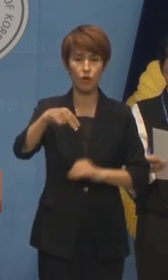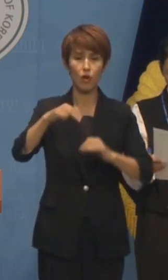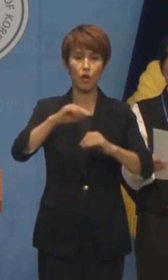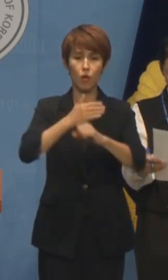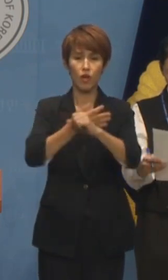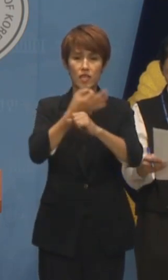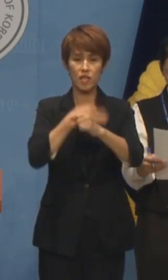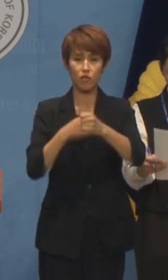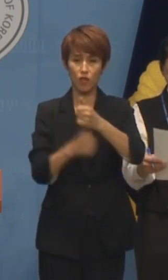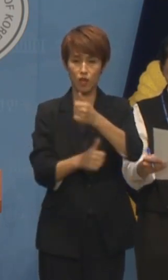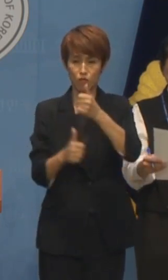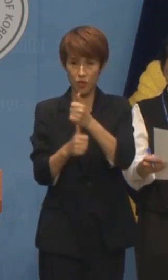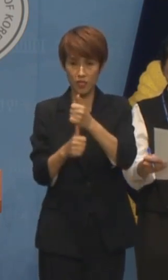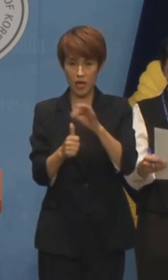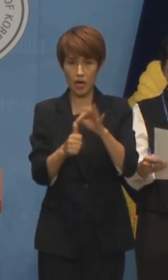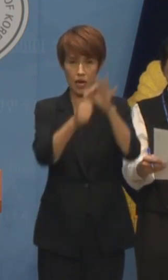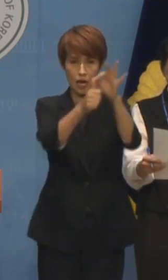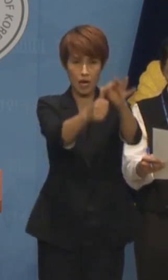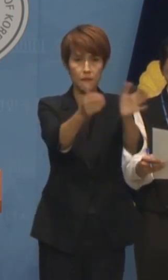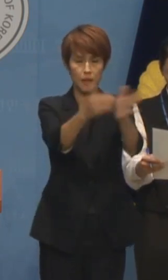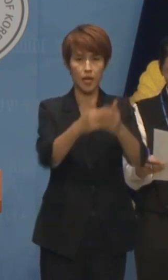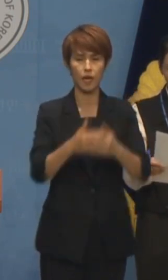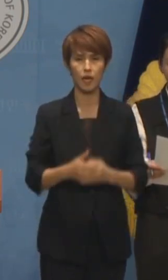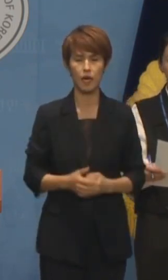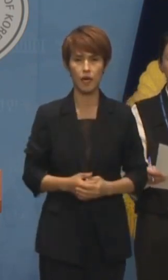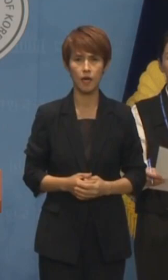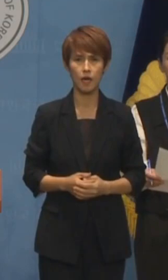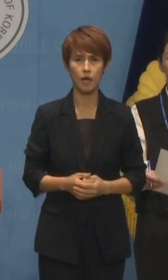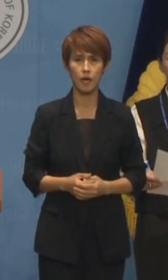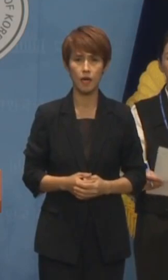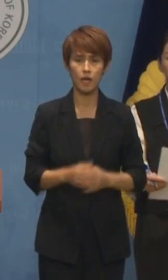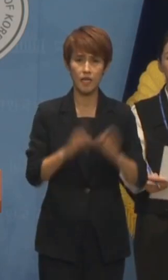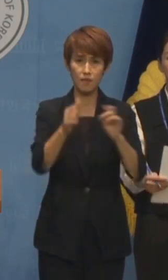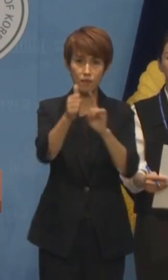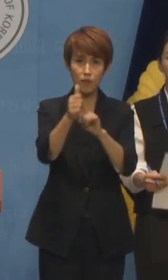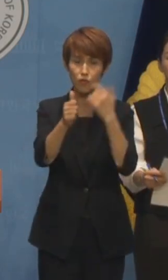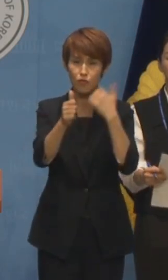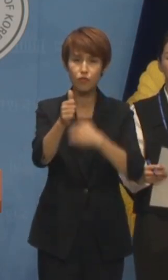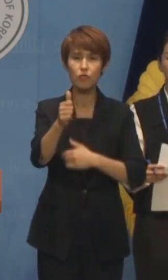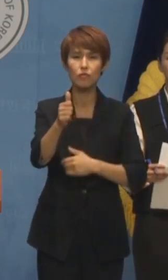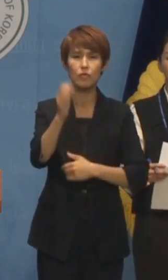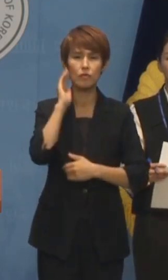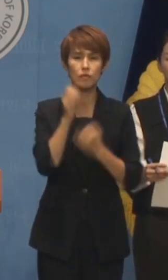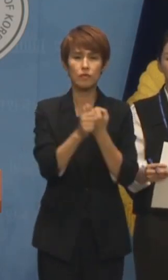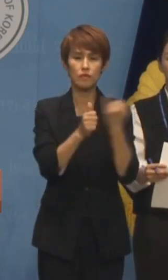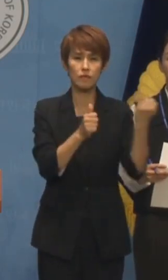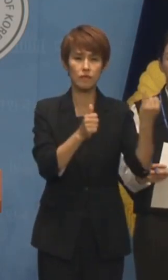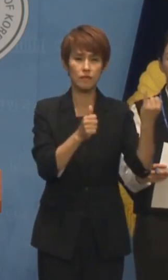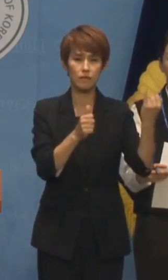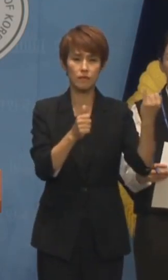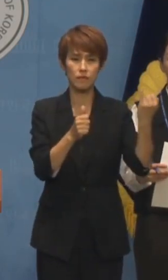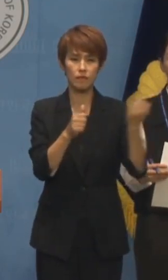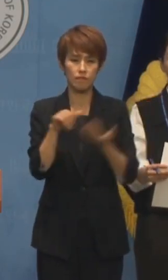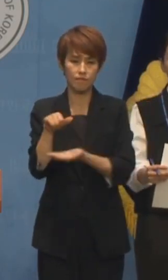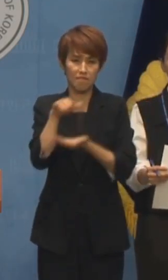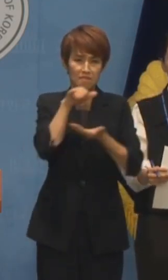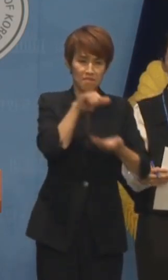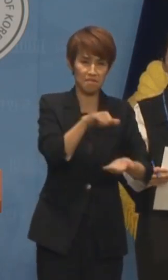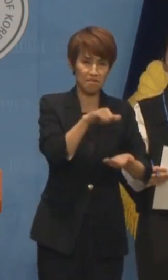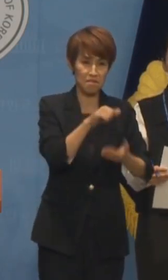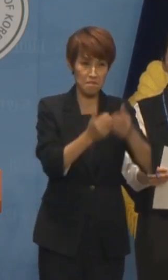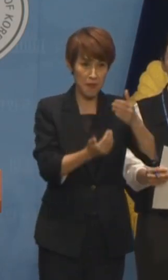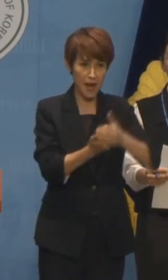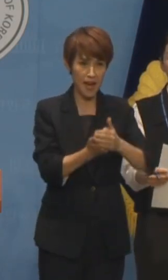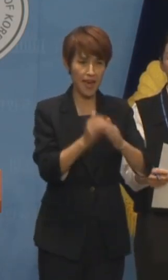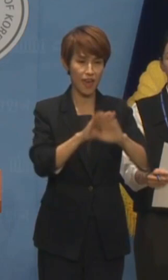국민권익위 부위원장을 임명했습니다. 그는 바로 김건희 씨의 디올백 뇌물 사건을 깔끔하게